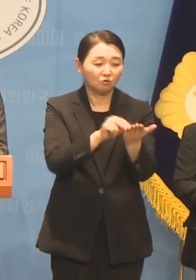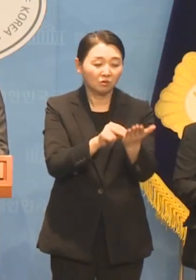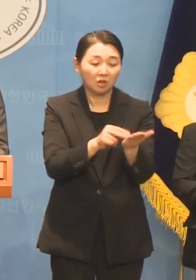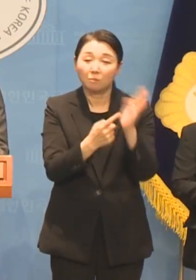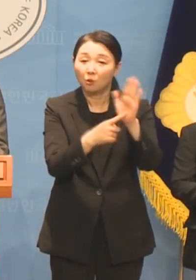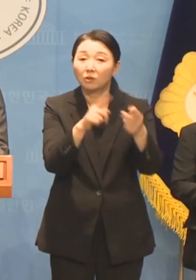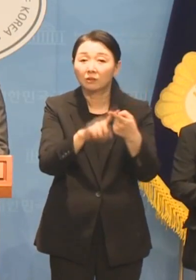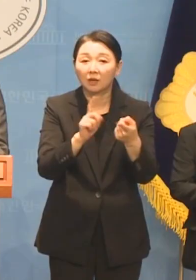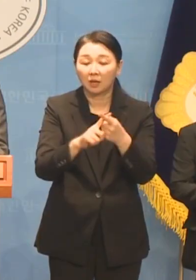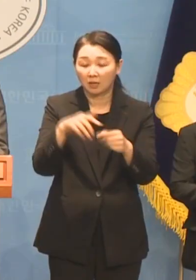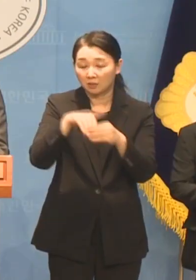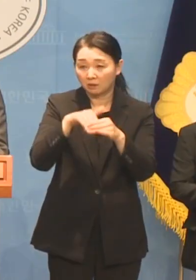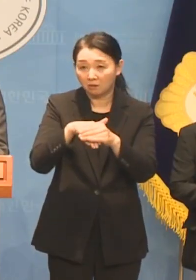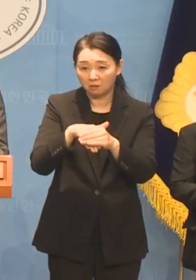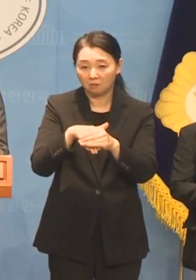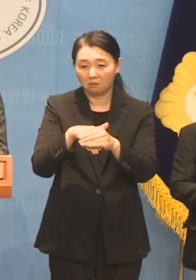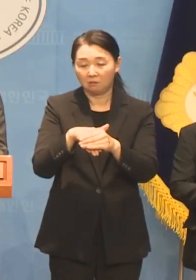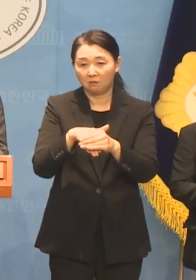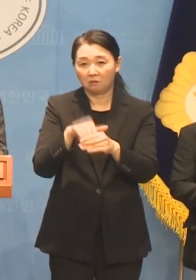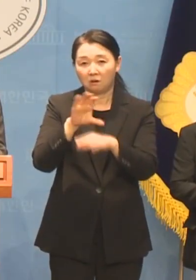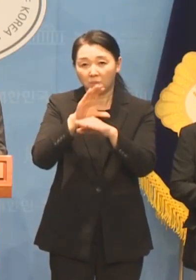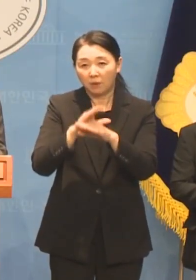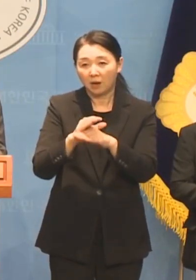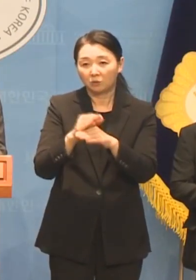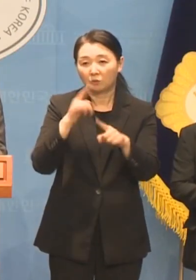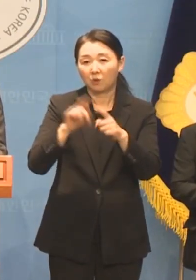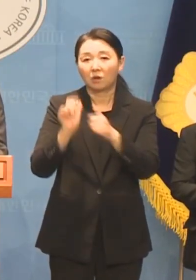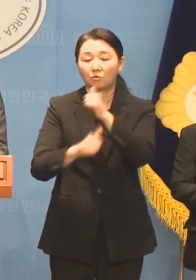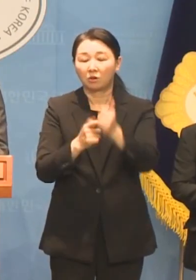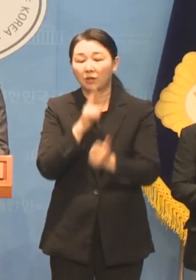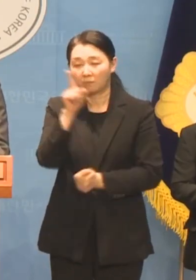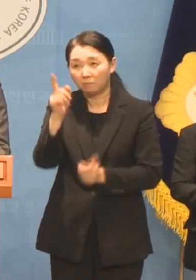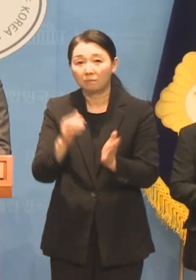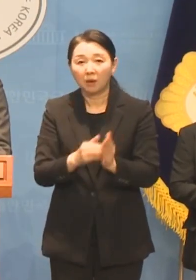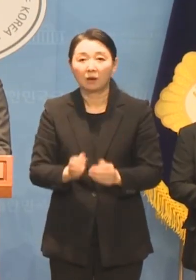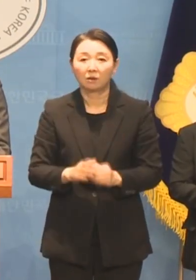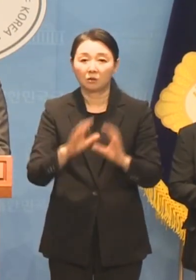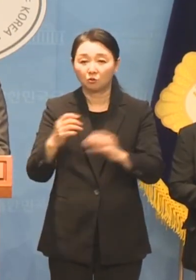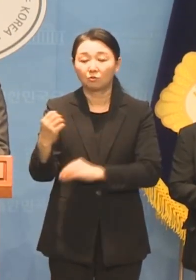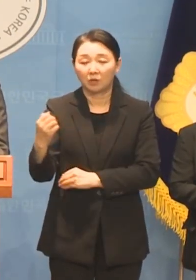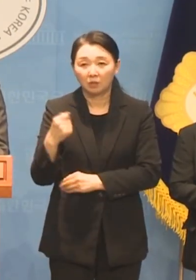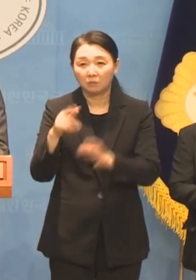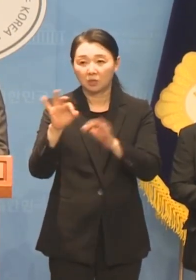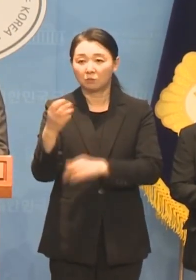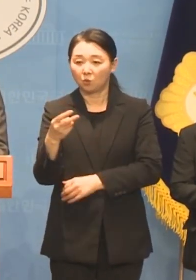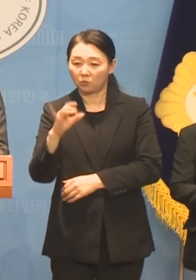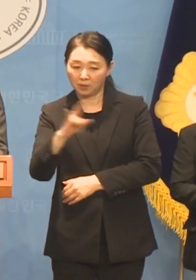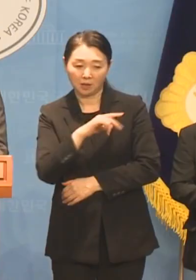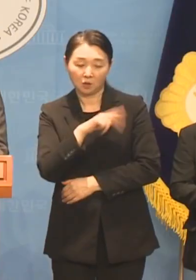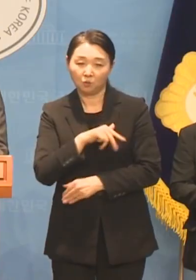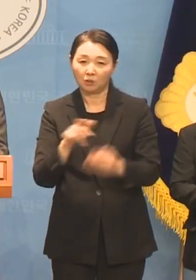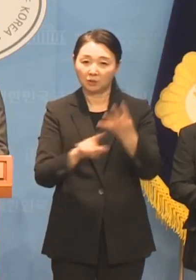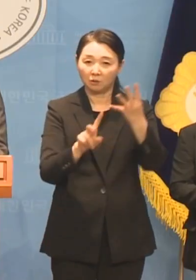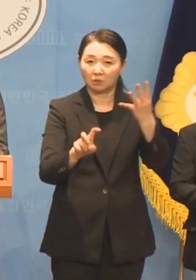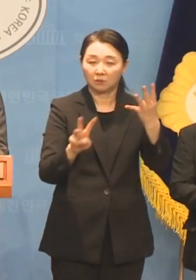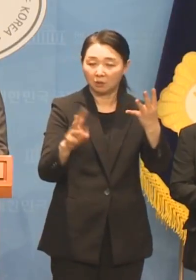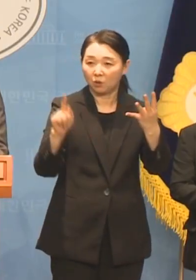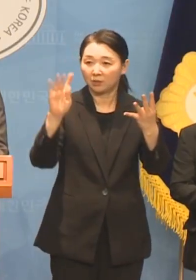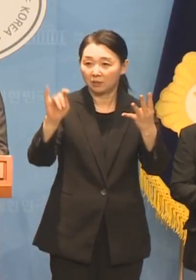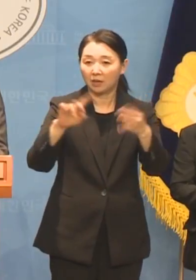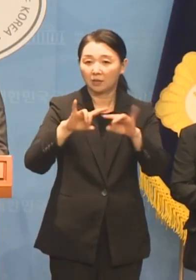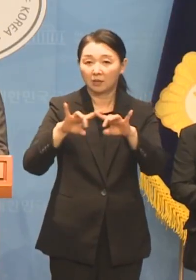대해 선거방송심의위원회에 신고하였음을 알려드립니다. 국민의힘 김용태 의원은 4월 24일 YTN